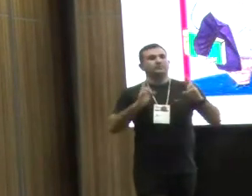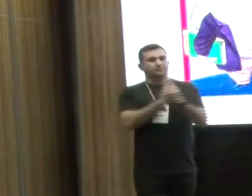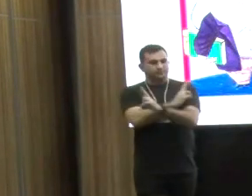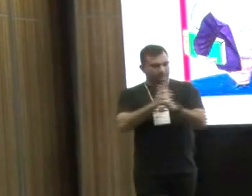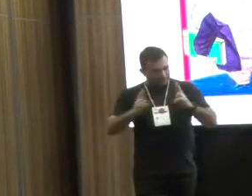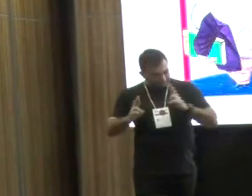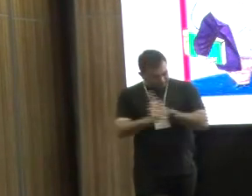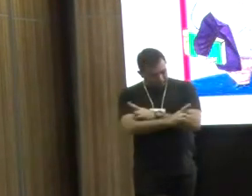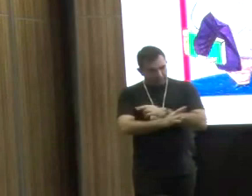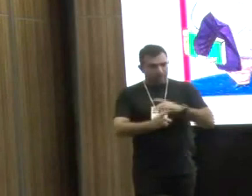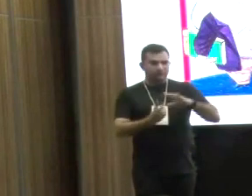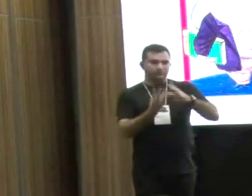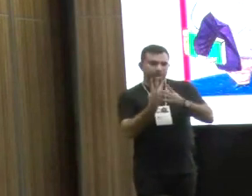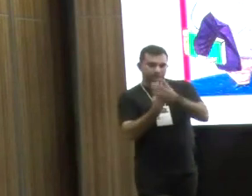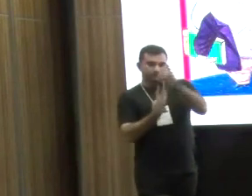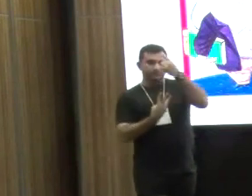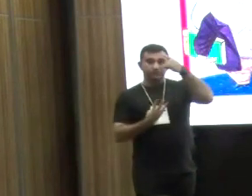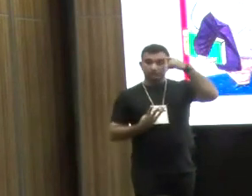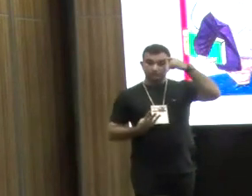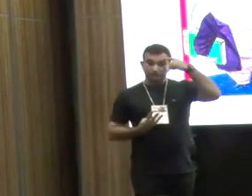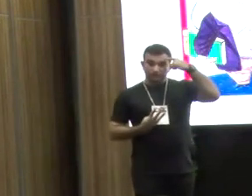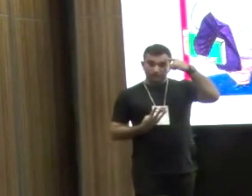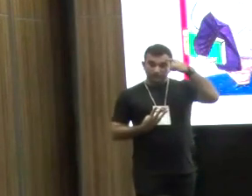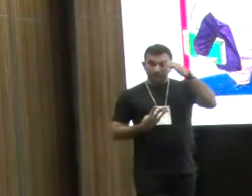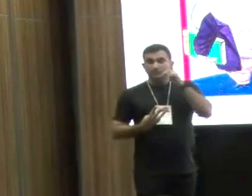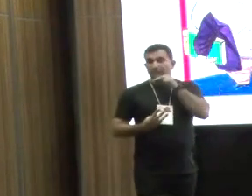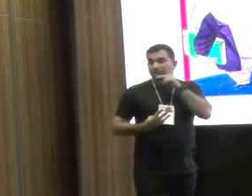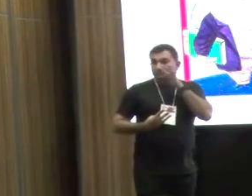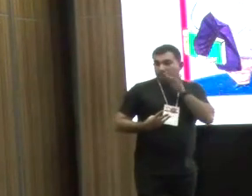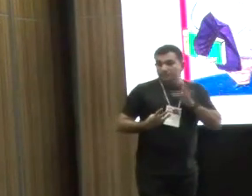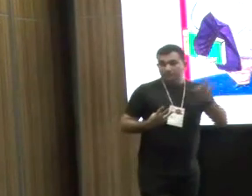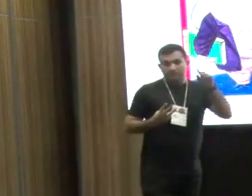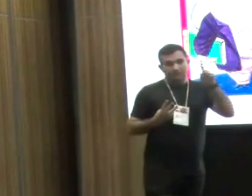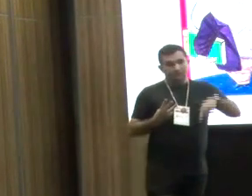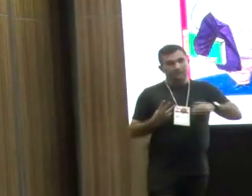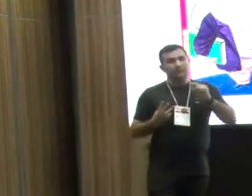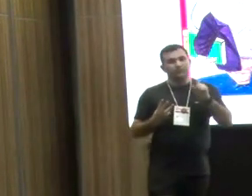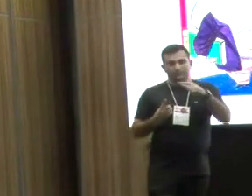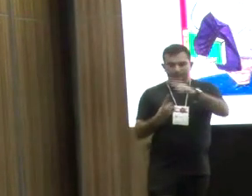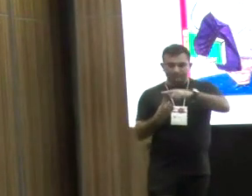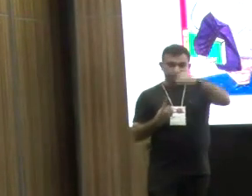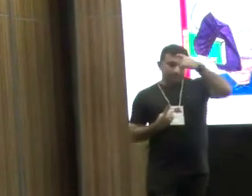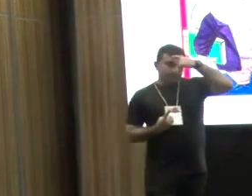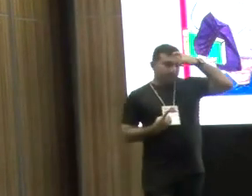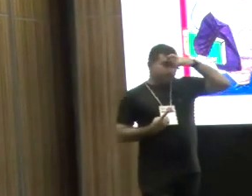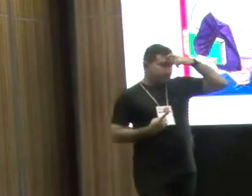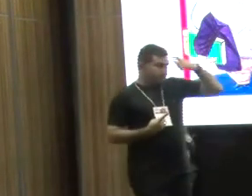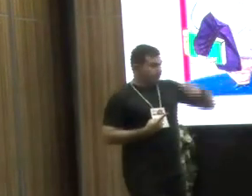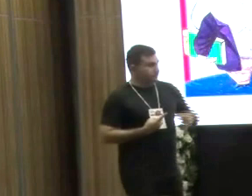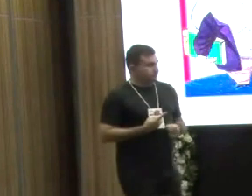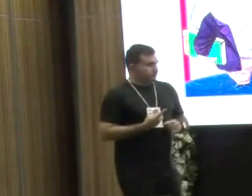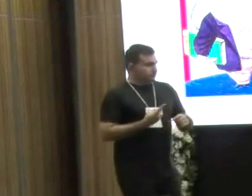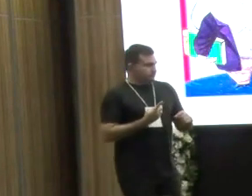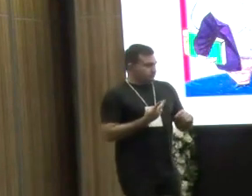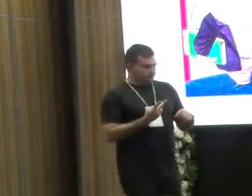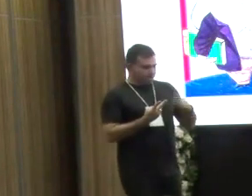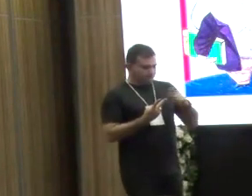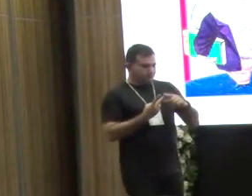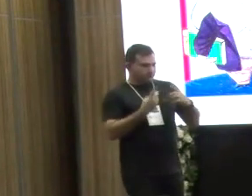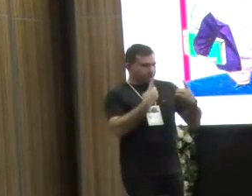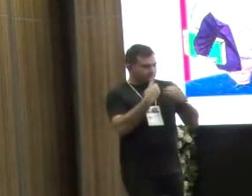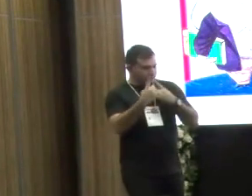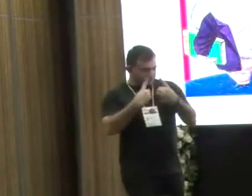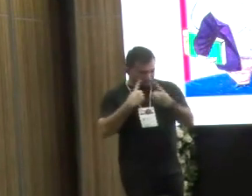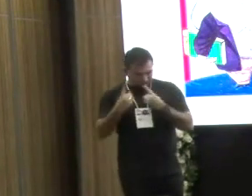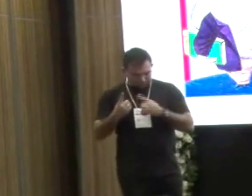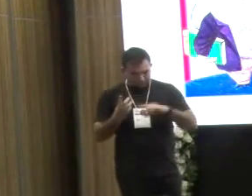do pensamento de Freire é consciência por meio de diálogo